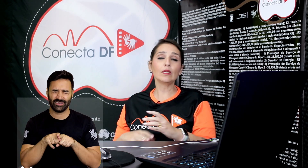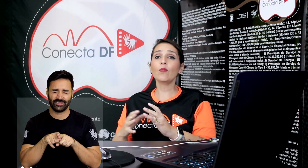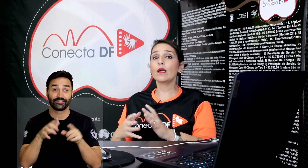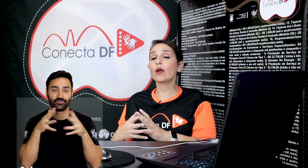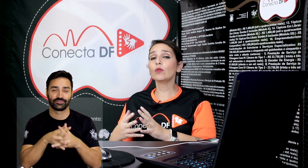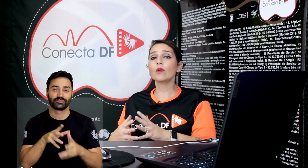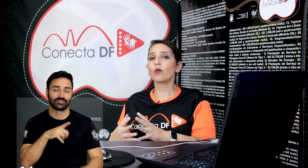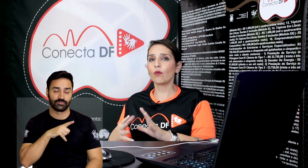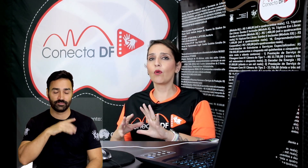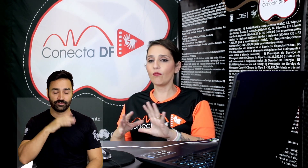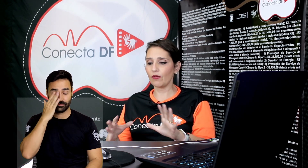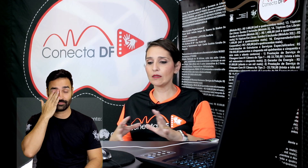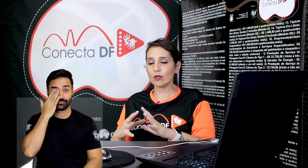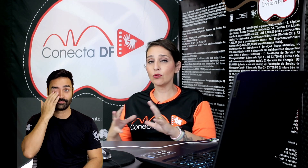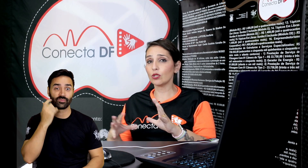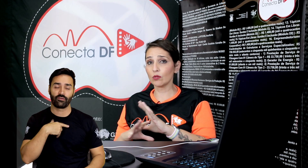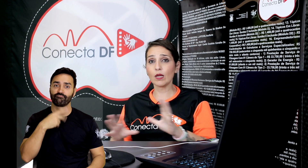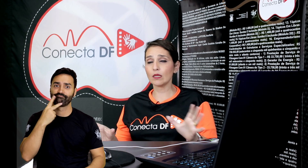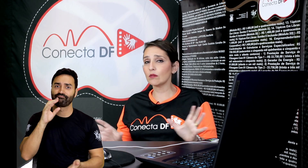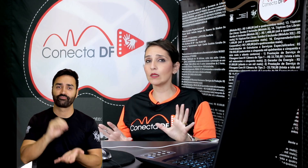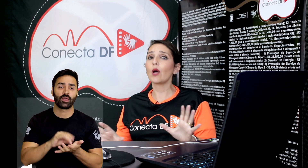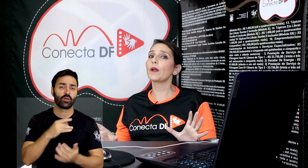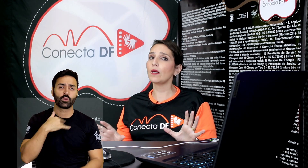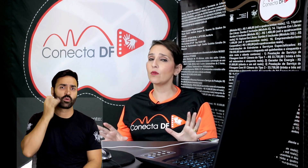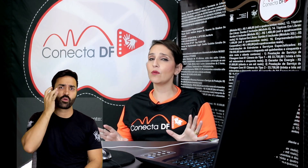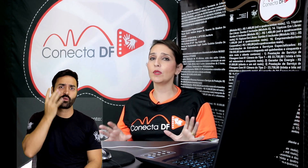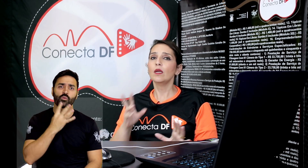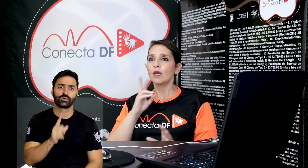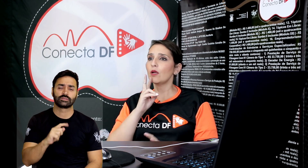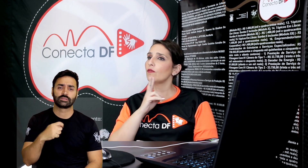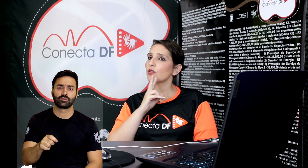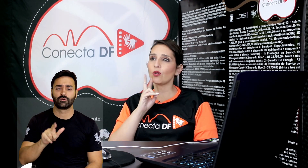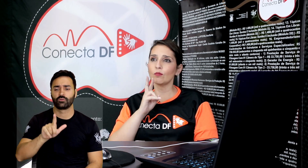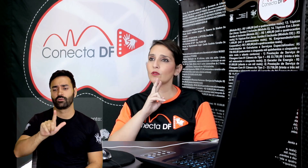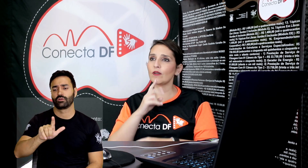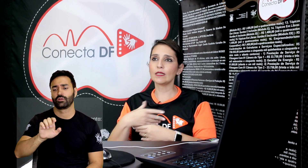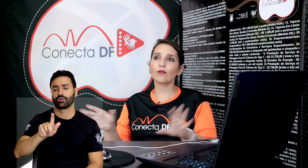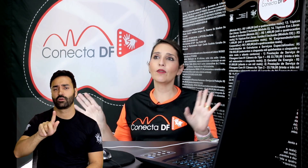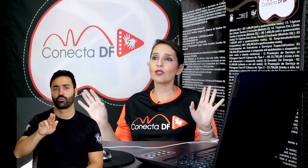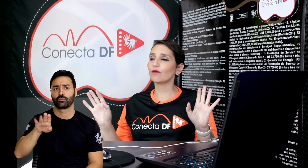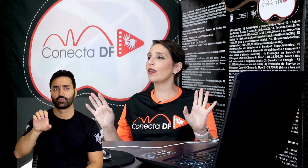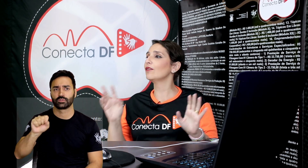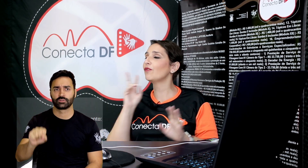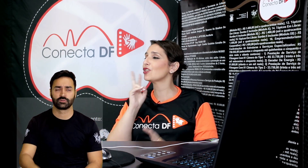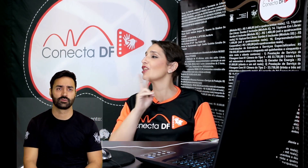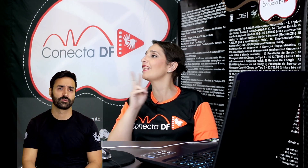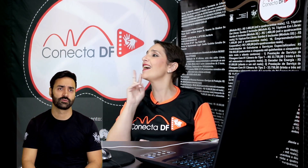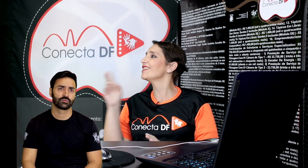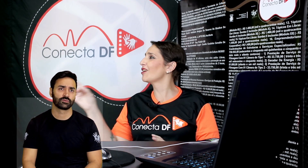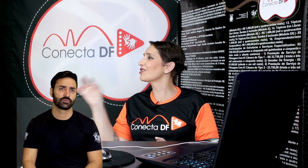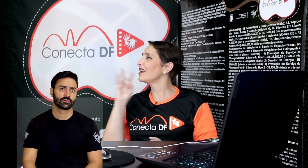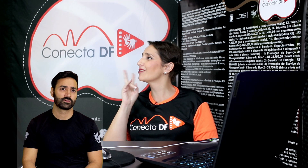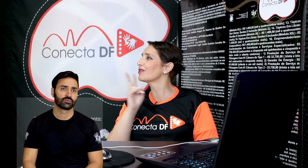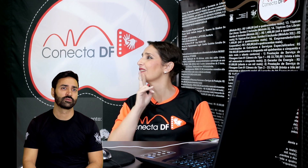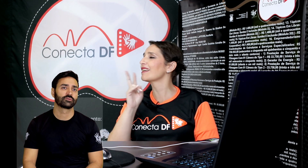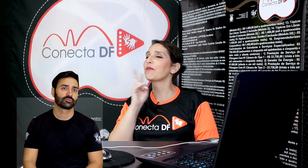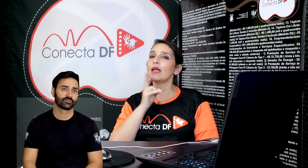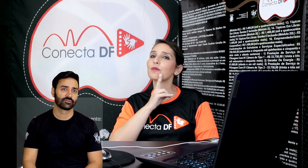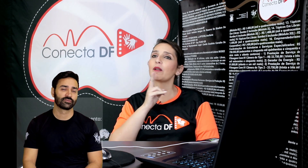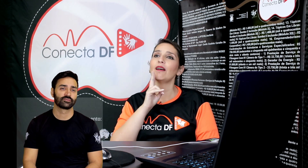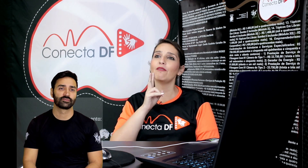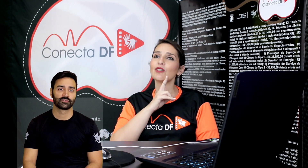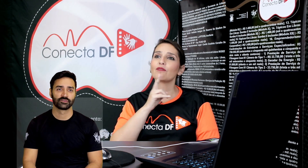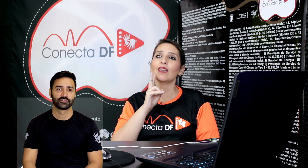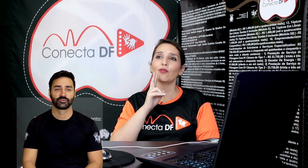confusão. Eu confesso que eu desconheço um sinal para legume. E eu vejo todo mundo fazendo vegetais. Eu acho que eles usam esse aqui